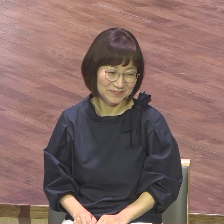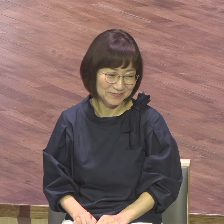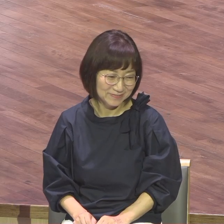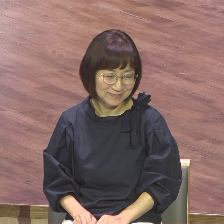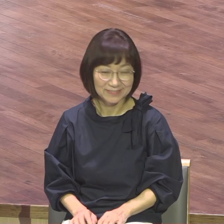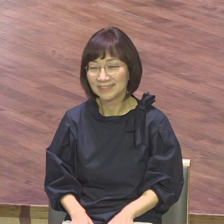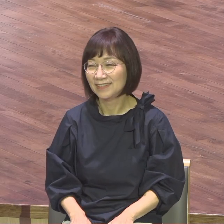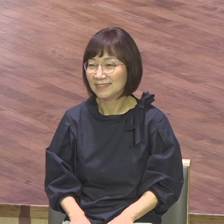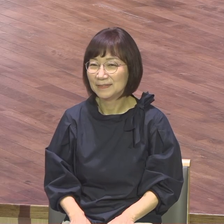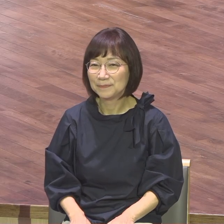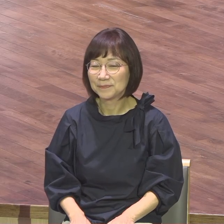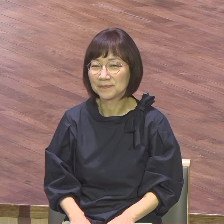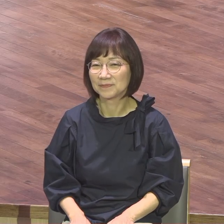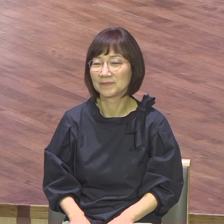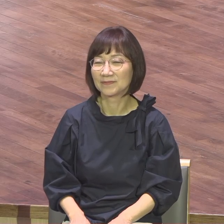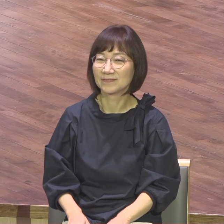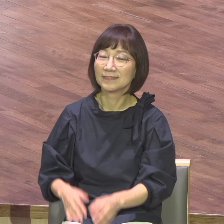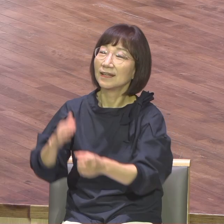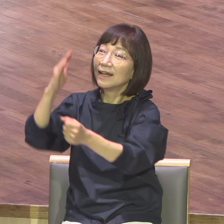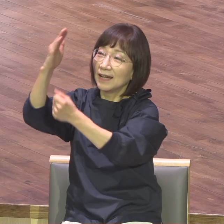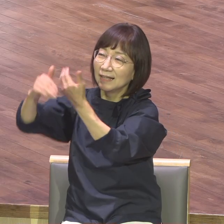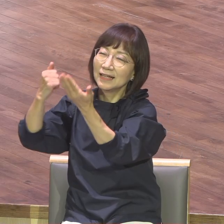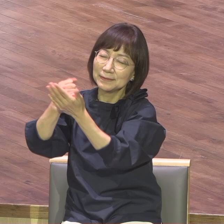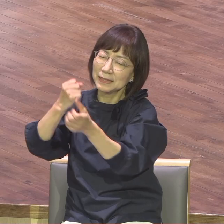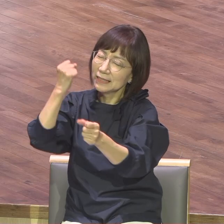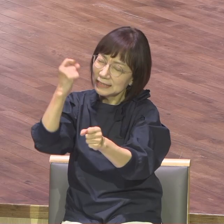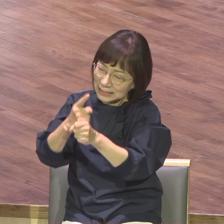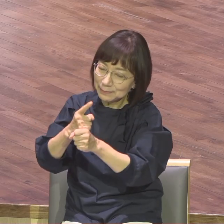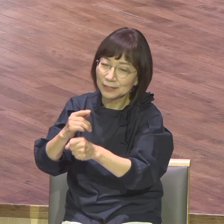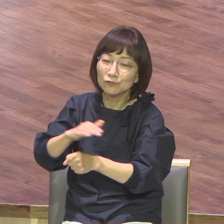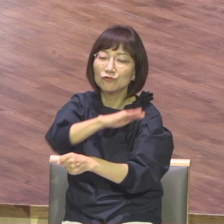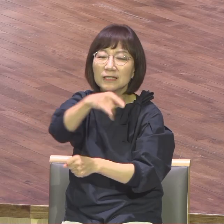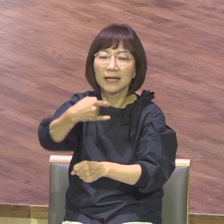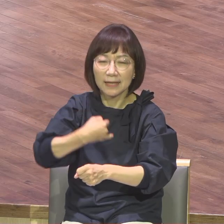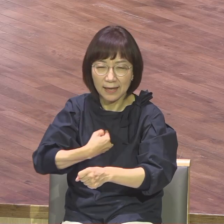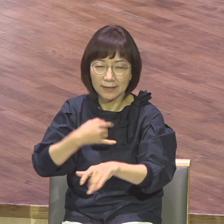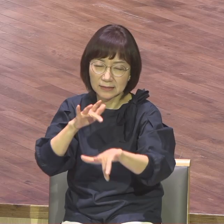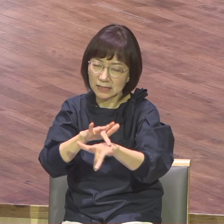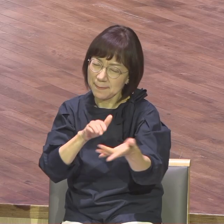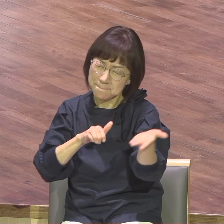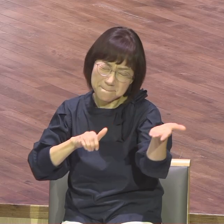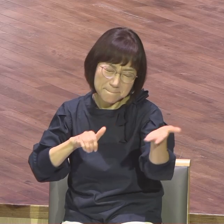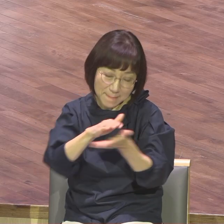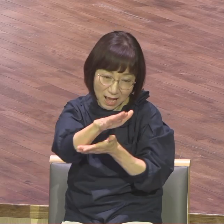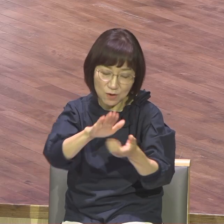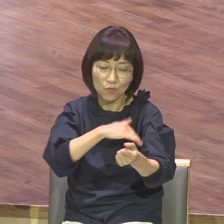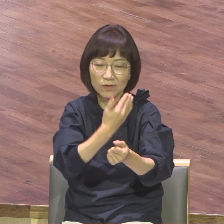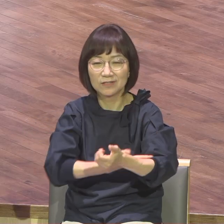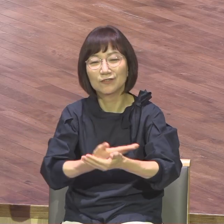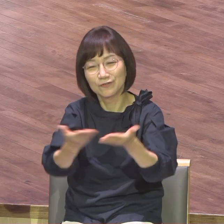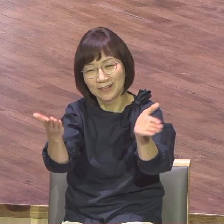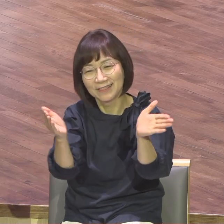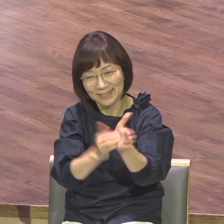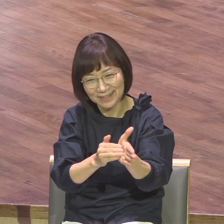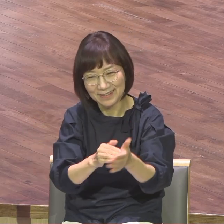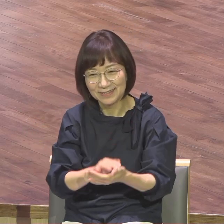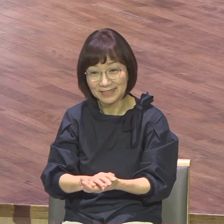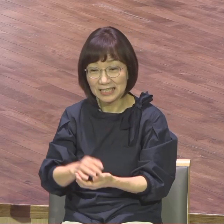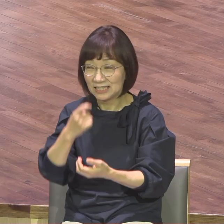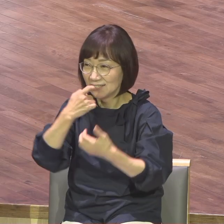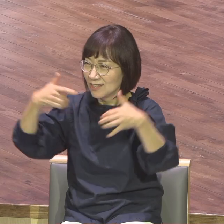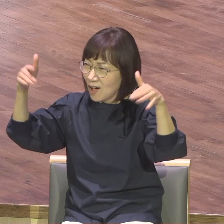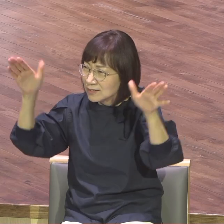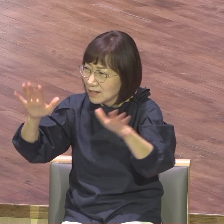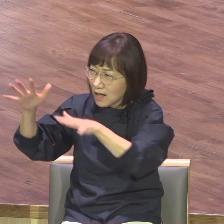여러분에게 이미 하나님께 주어진 줄 믿으시 바랍니다. 이 권세, 귀신 쫓아내는 권세, 천사 보호받을 수 있는 권세,